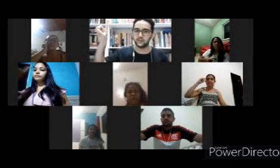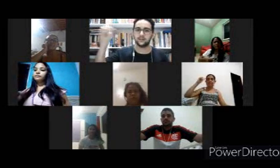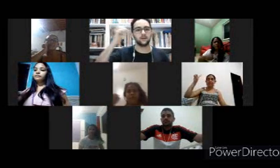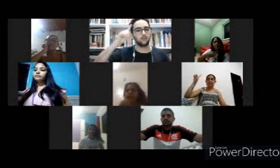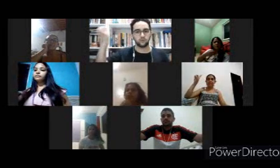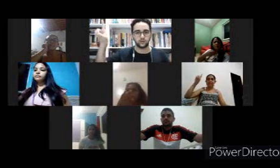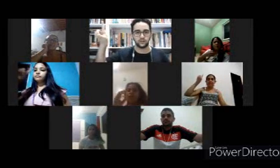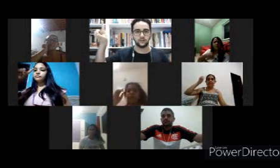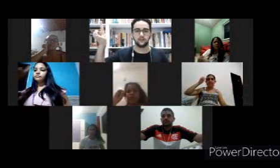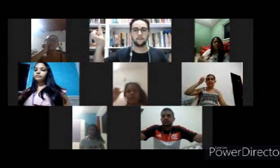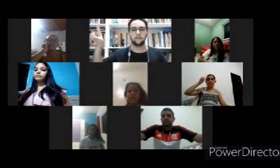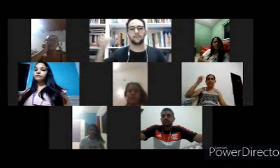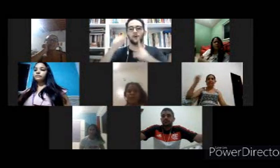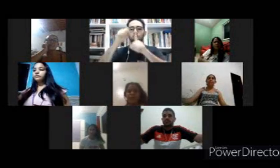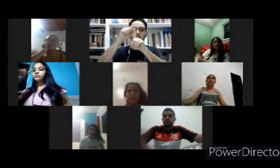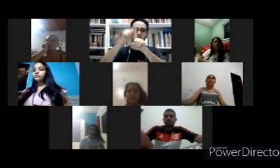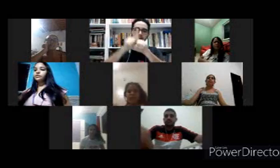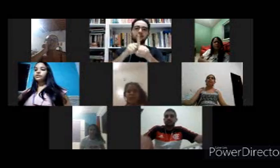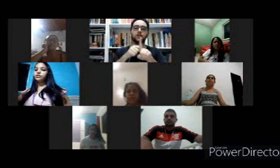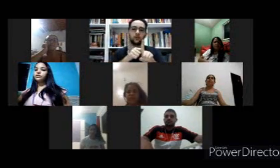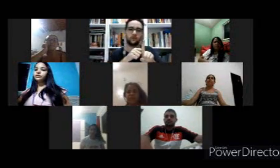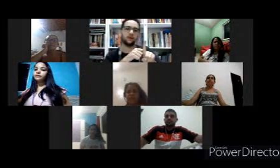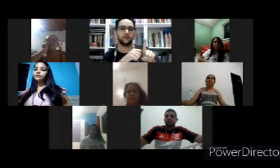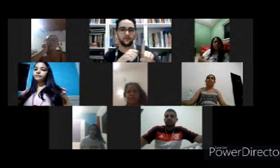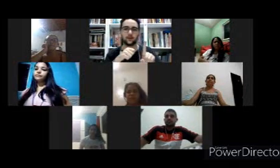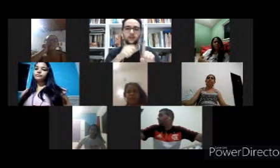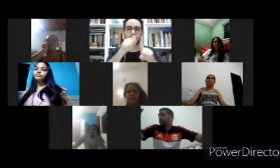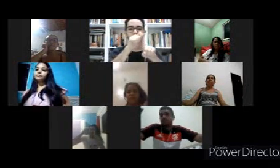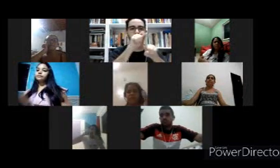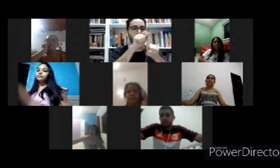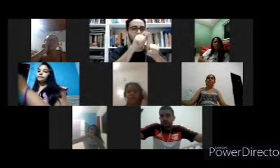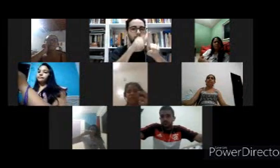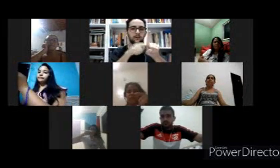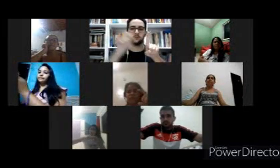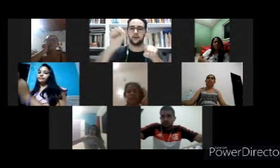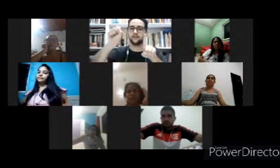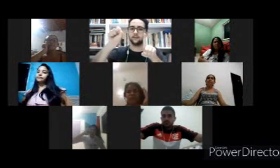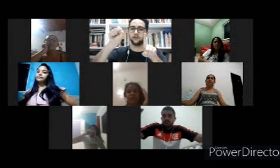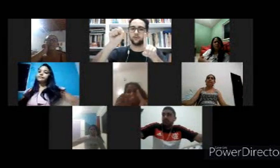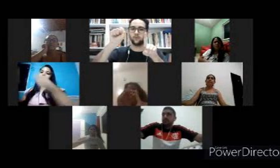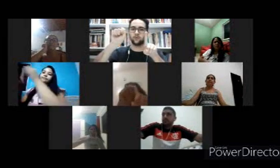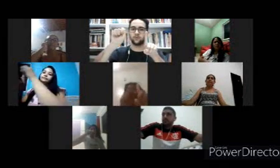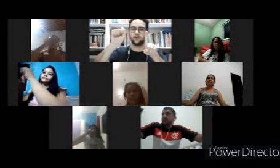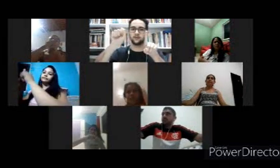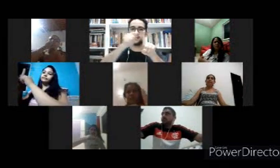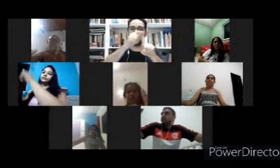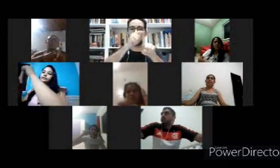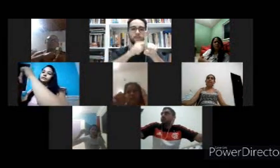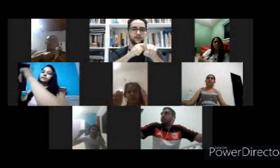dia, então um dia, o mês, que a gente, como eu falei para vocês, vai ter uma temática de tempo, mas o mês, a minha mão em configuração IA, e eu passo